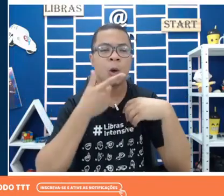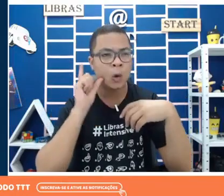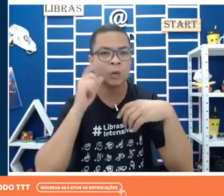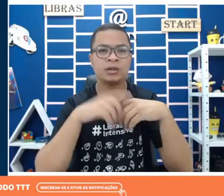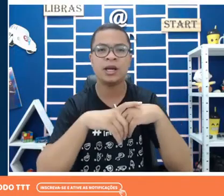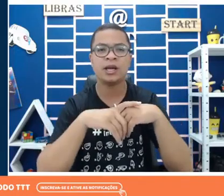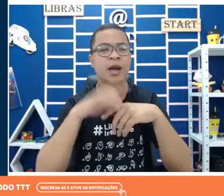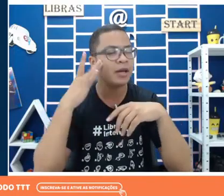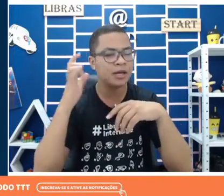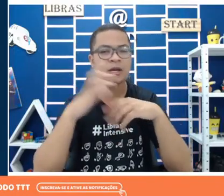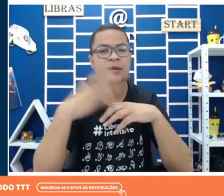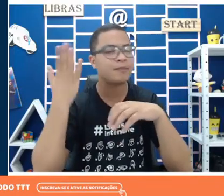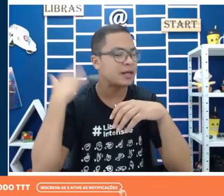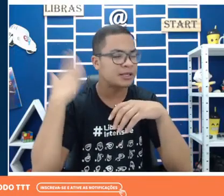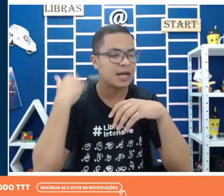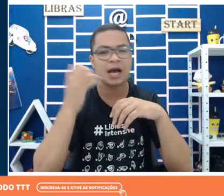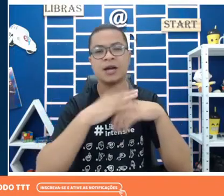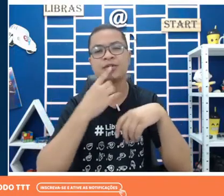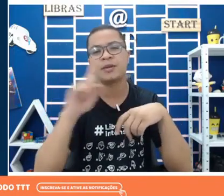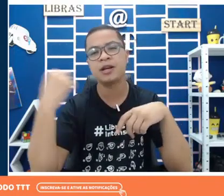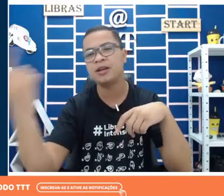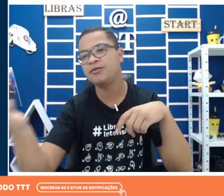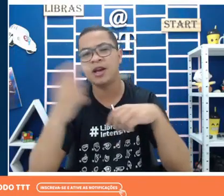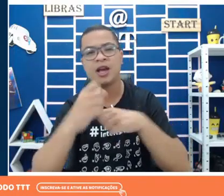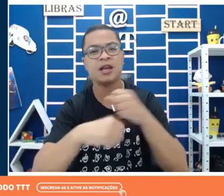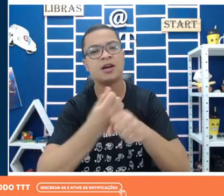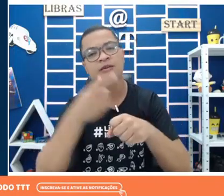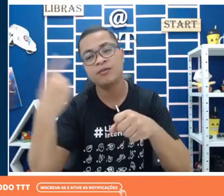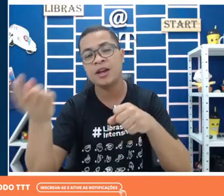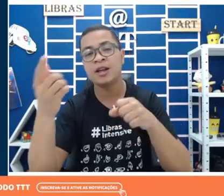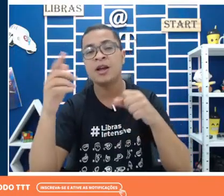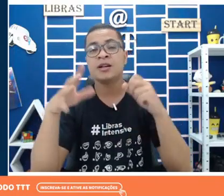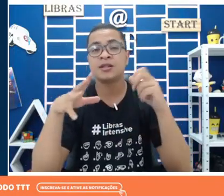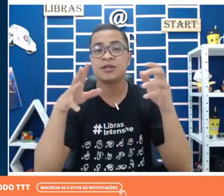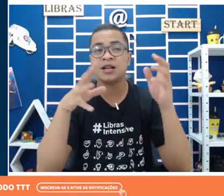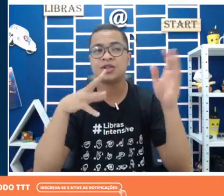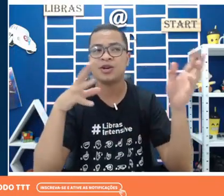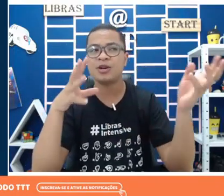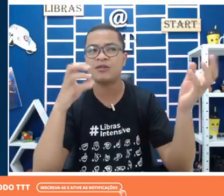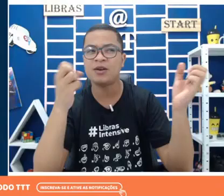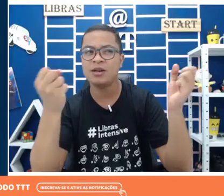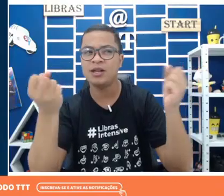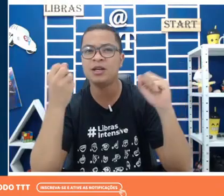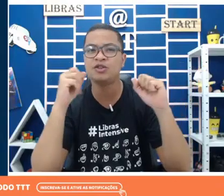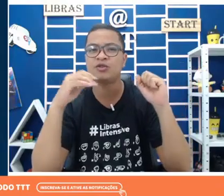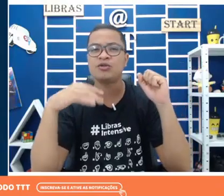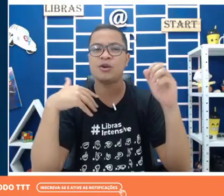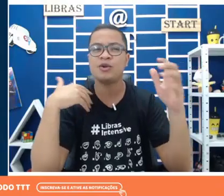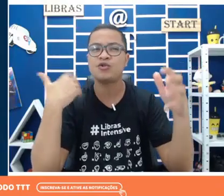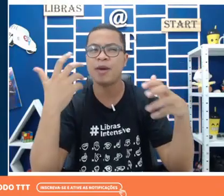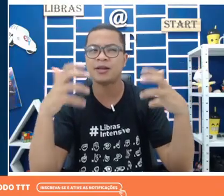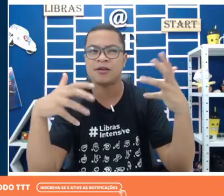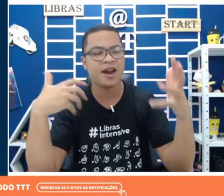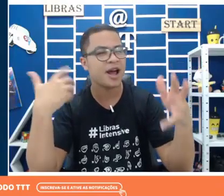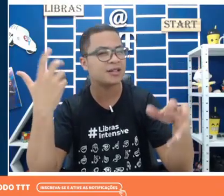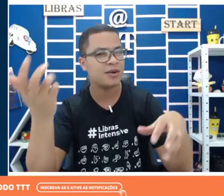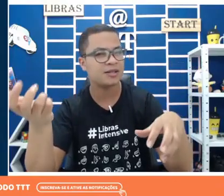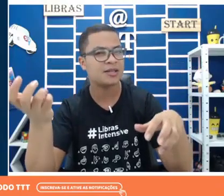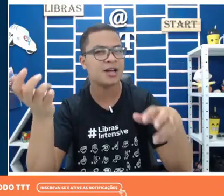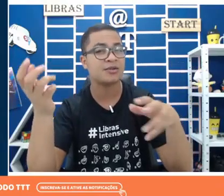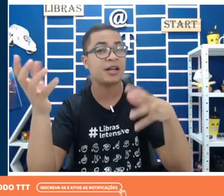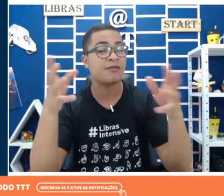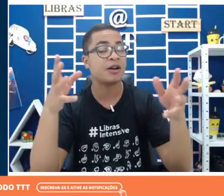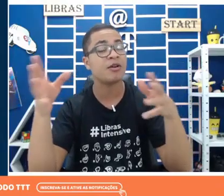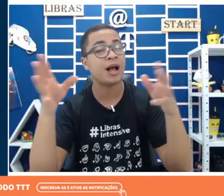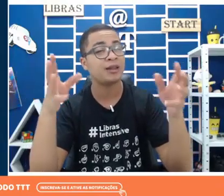tempo, ontem, amanhã, passado, semana que vem, ano que vem. São sinais que geralmente vai no início, o surdo geralmente começa a frase com